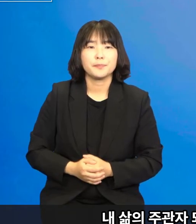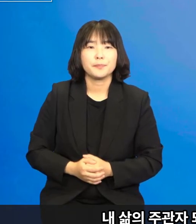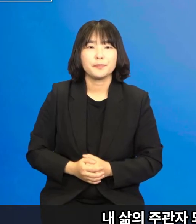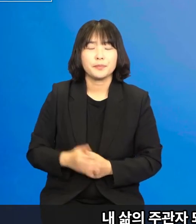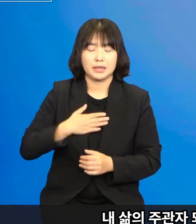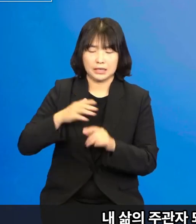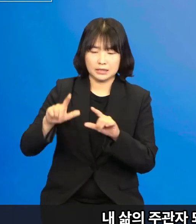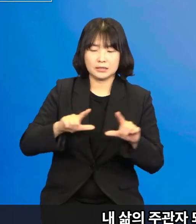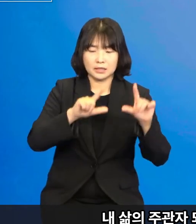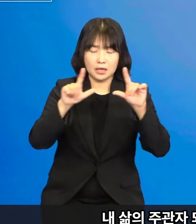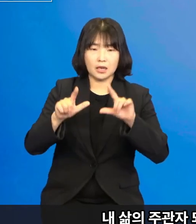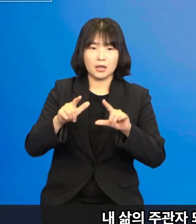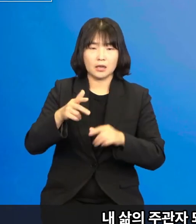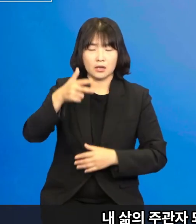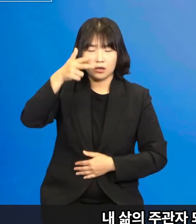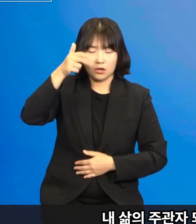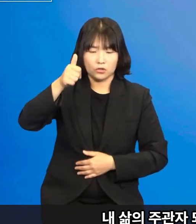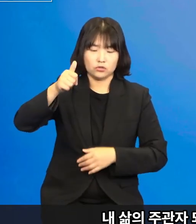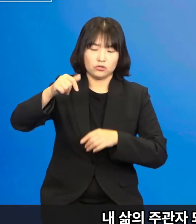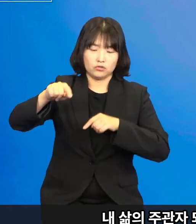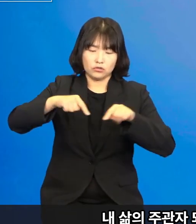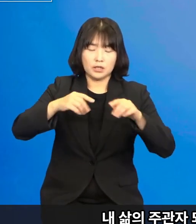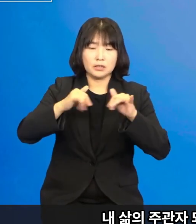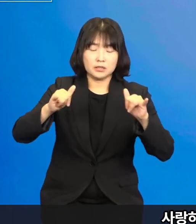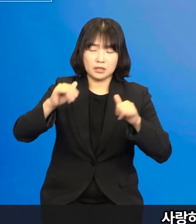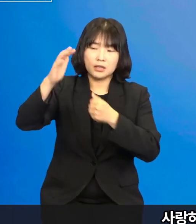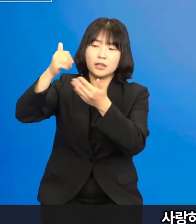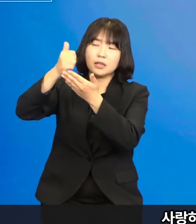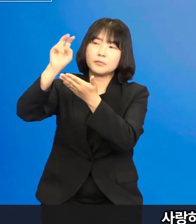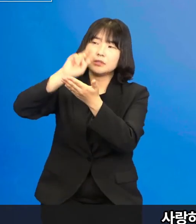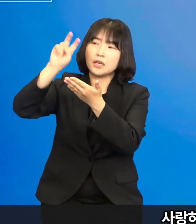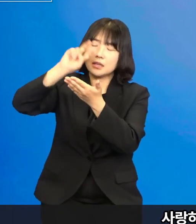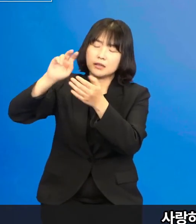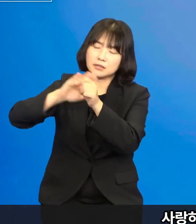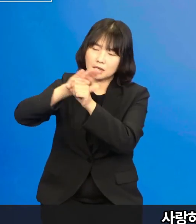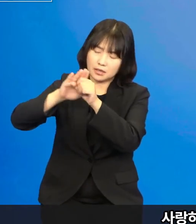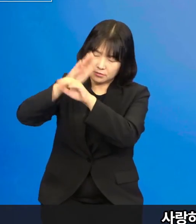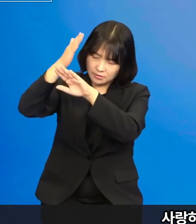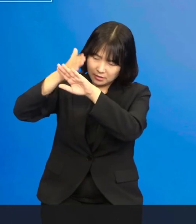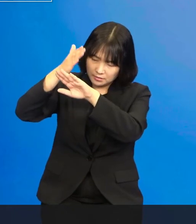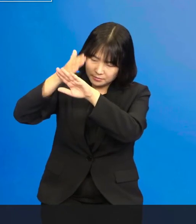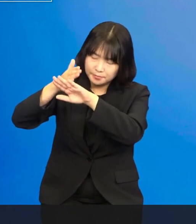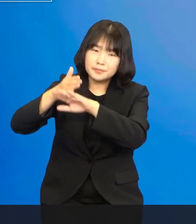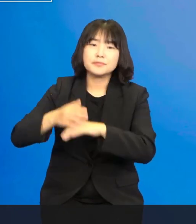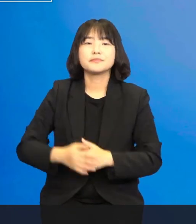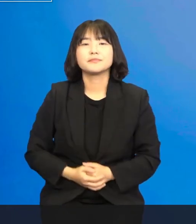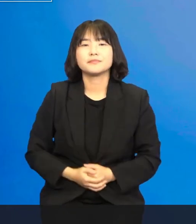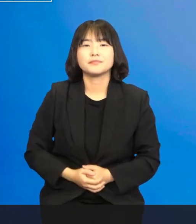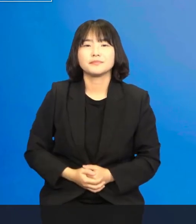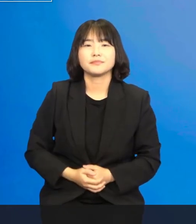내 삶의 주관자 되신 하나님을 찬양합니다. 사랑하고 감사합니다.